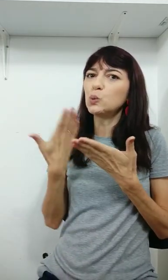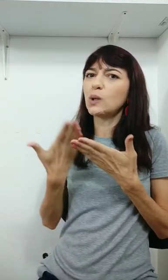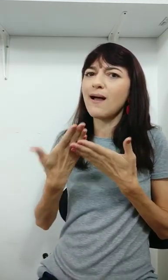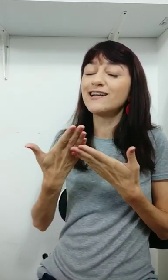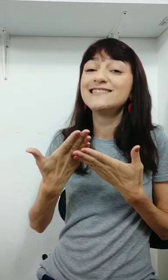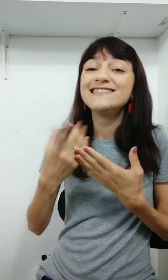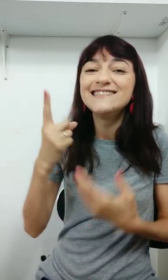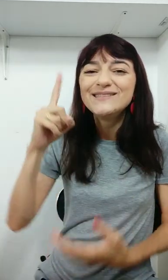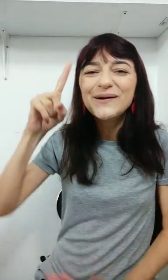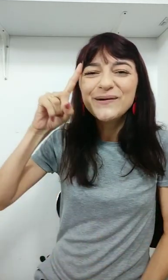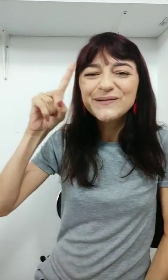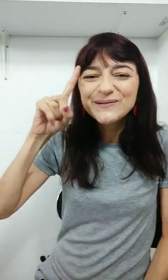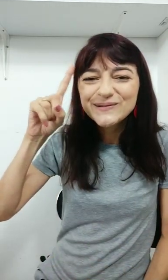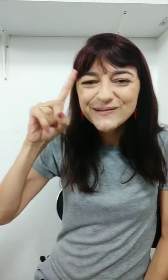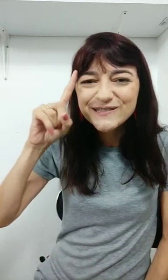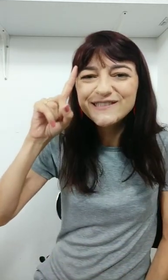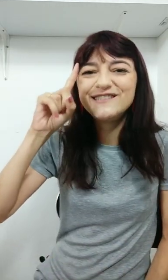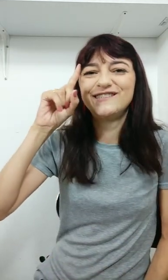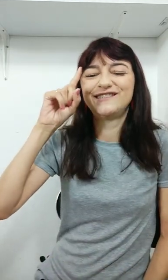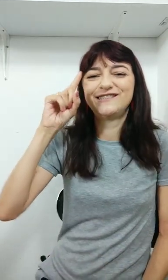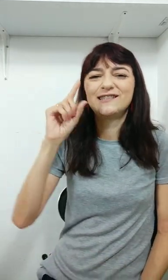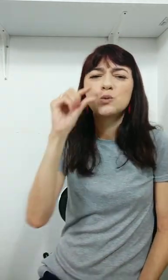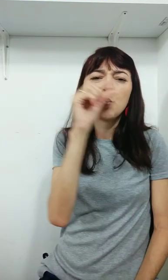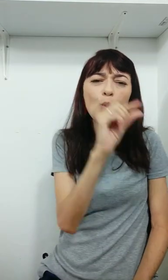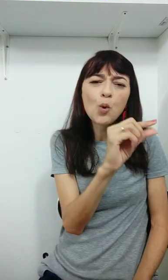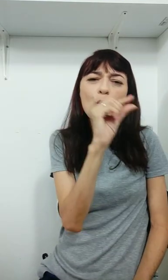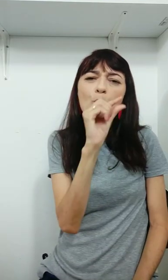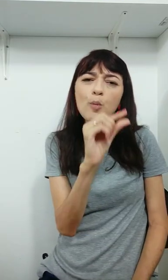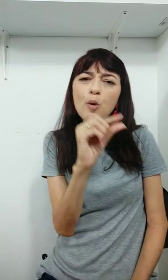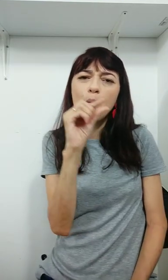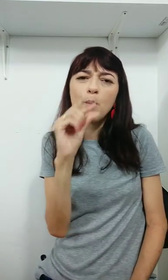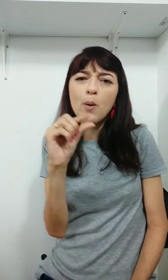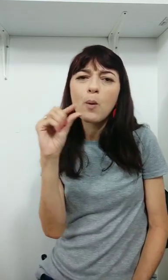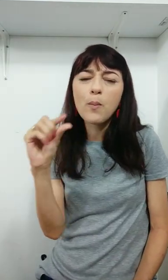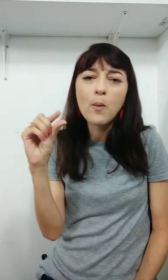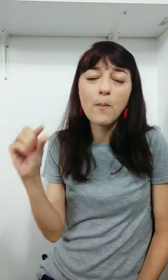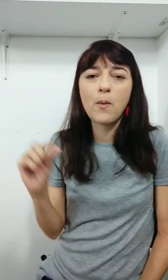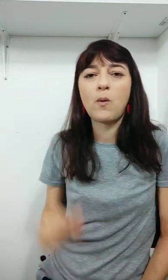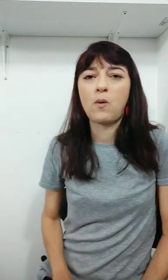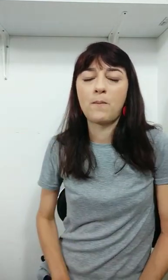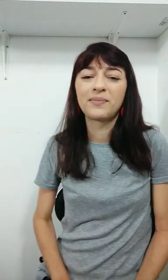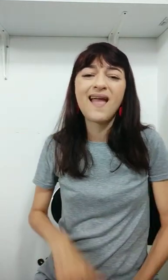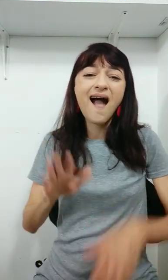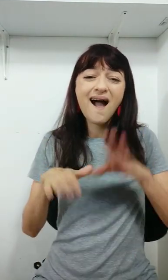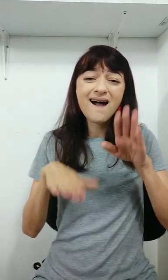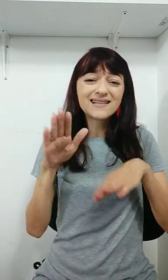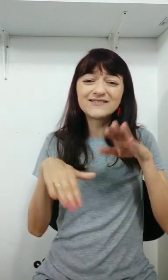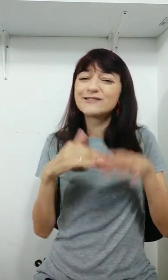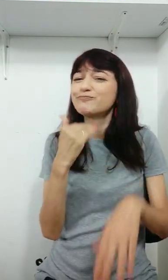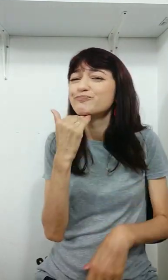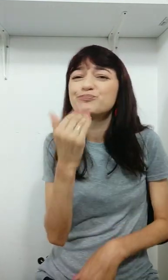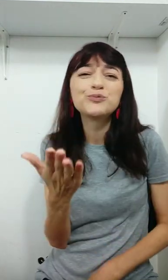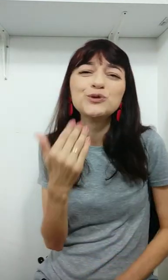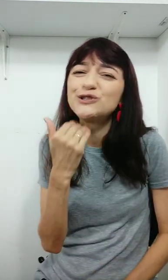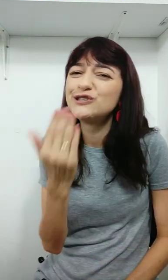muito importante estudar diariamente, tá, gente? Ter contato aí com a Libras diariamente. Isso é muito importante e faz